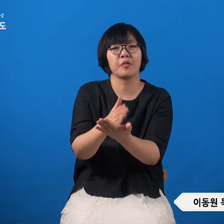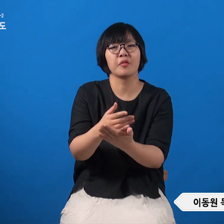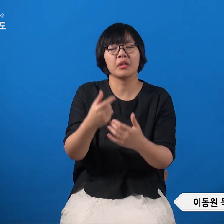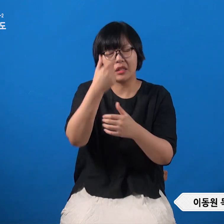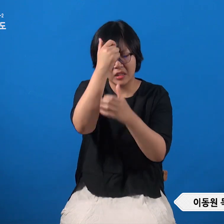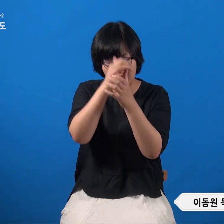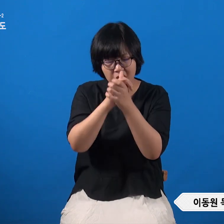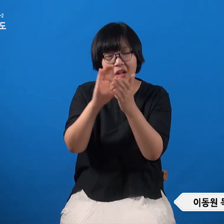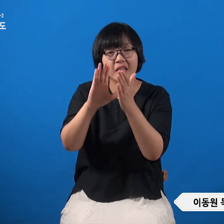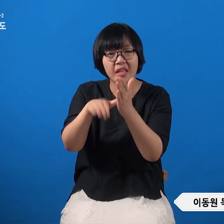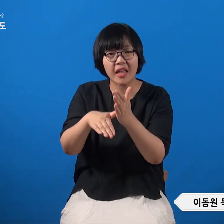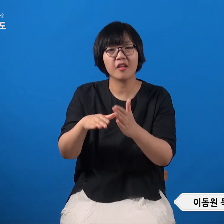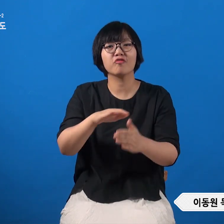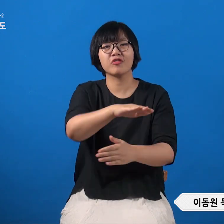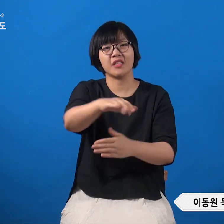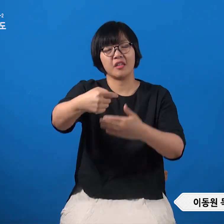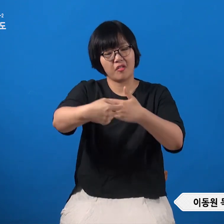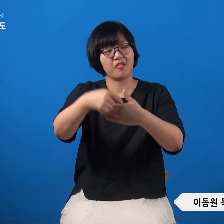바랍니다.